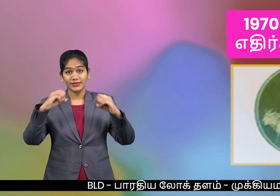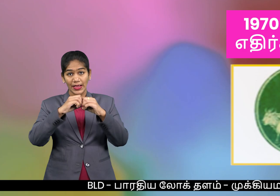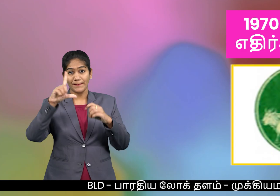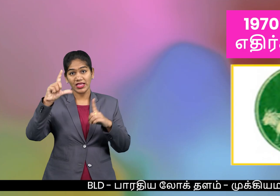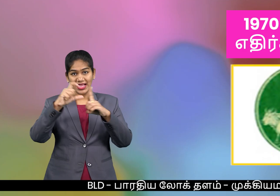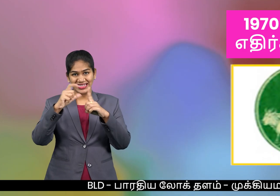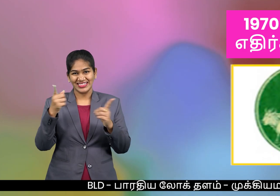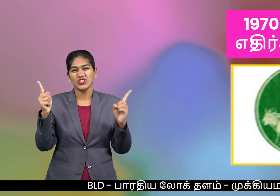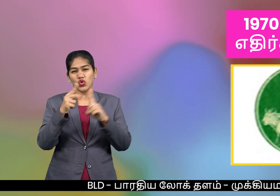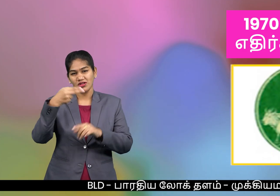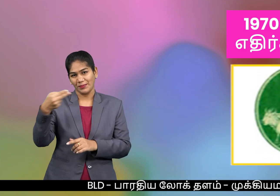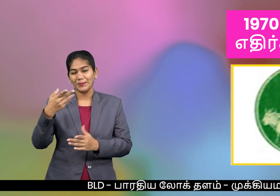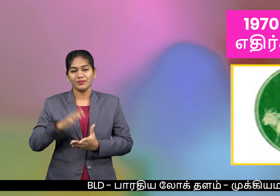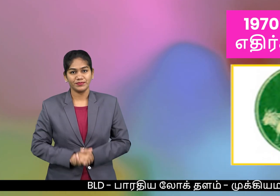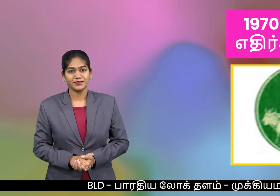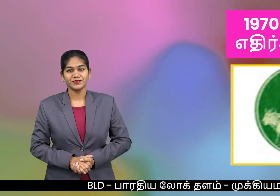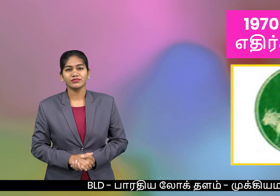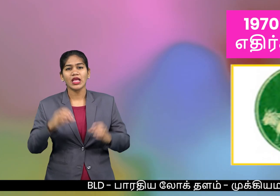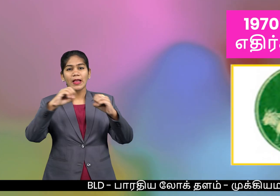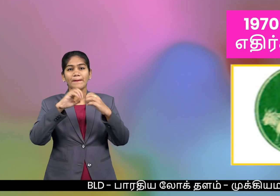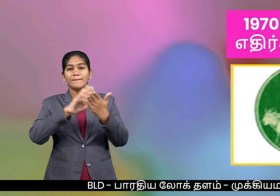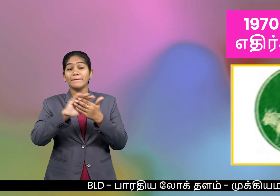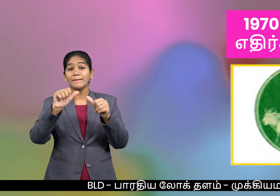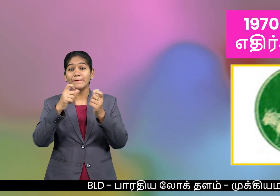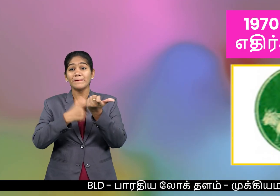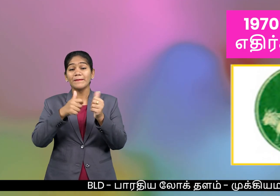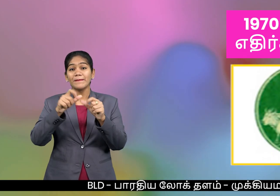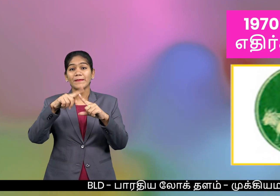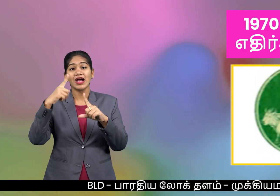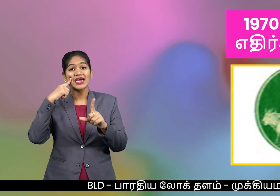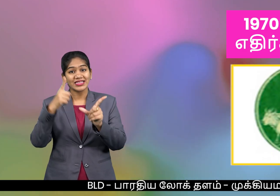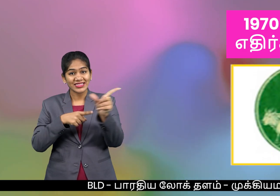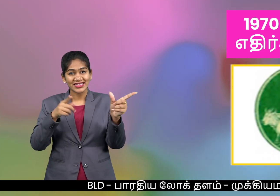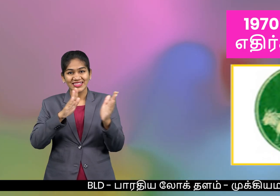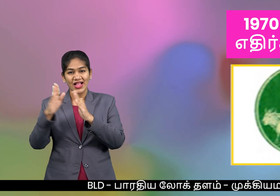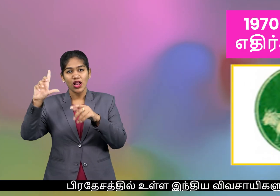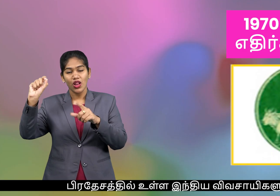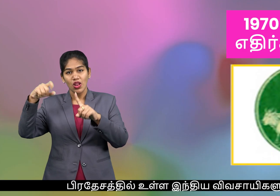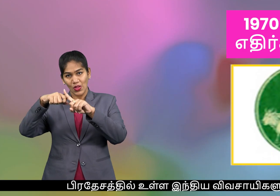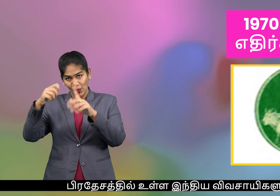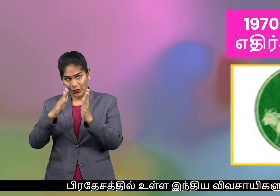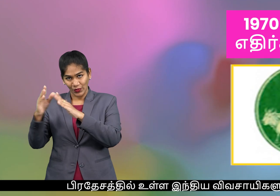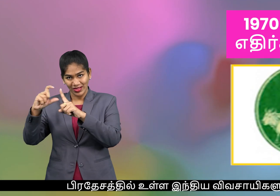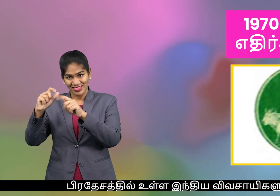பிஎல்டி, அதாவது பாரதிய லோக் தளம், முக்கியமாக உத்தரப்பிரதேசத்தில் உள்ள